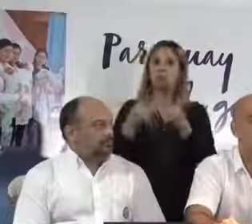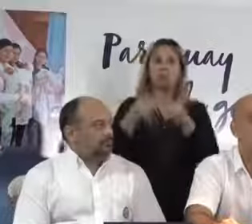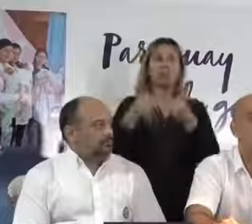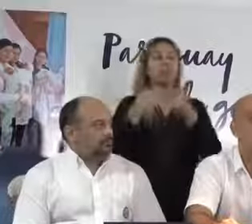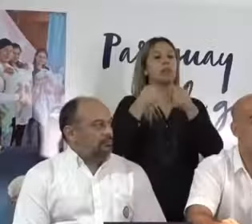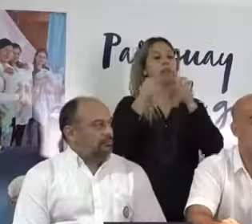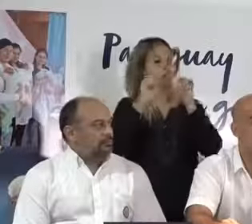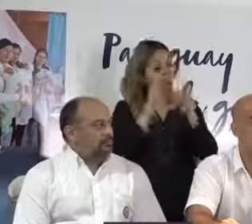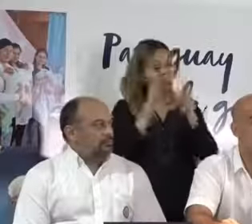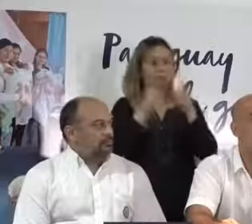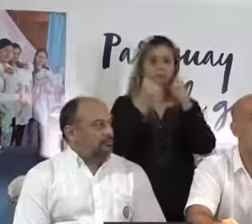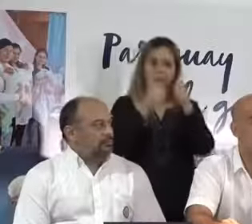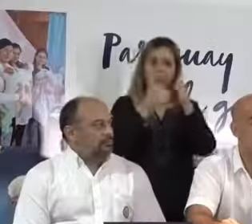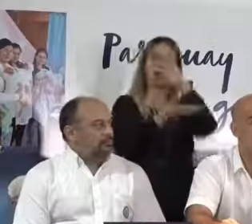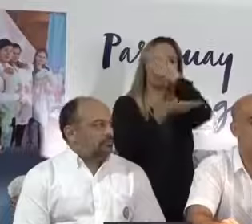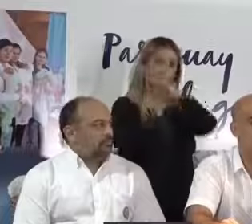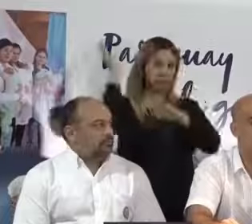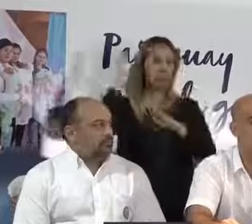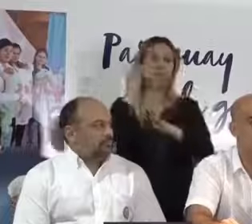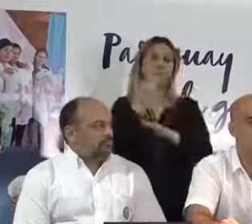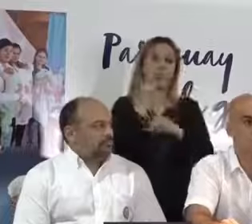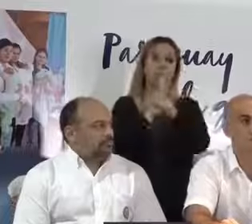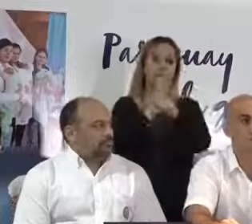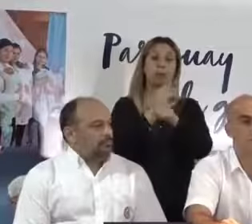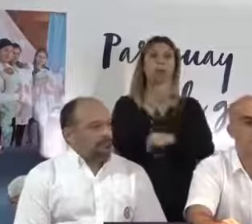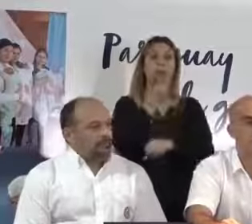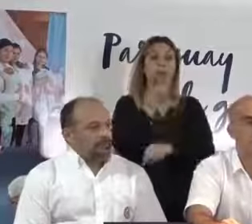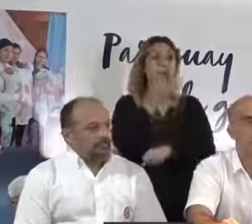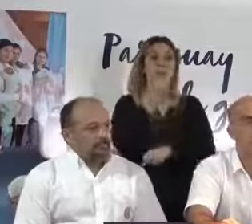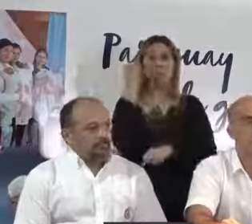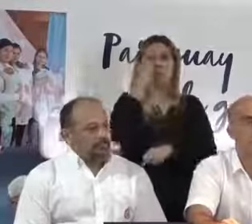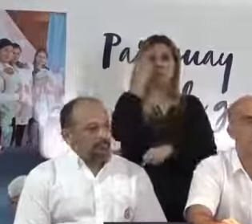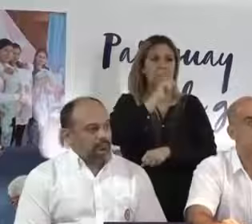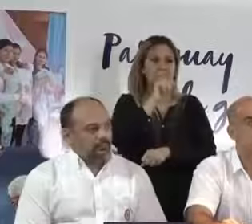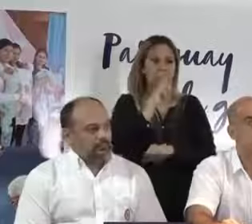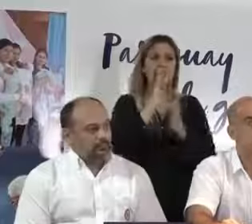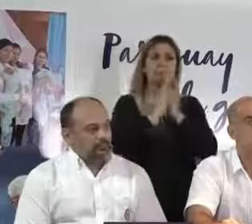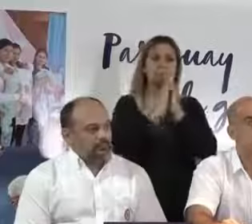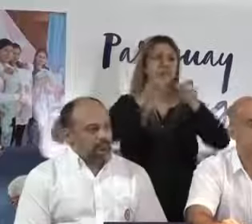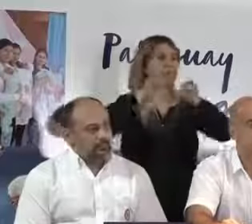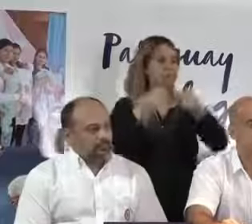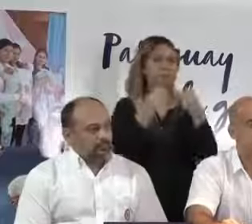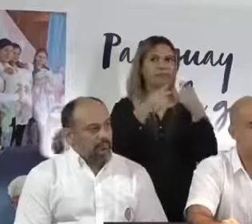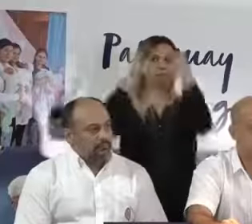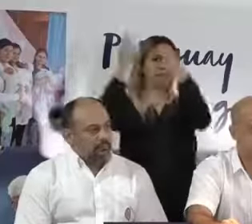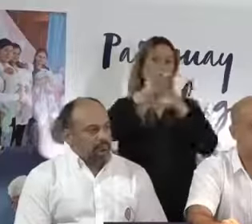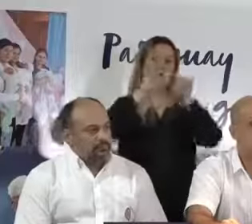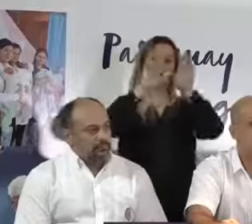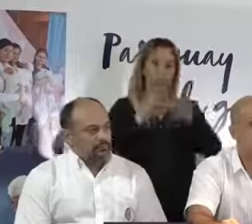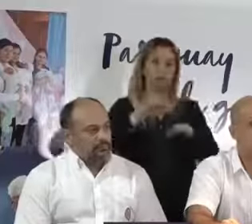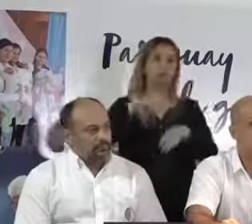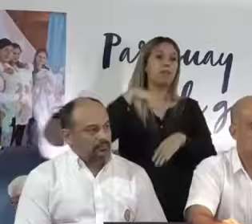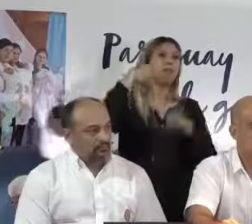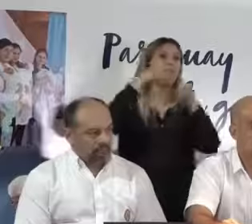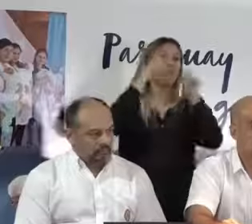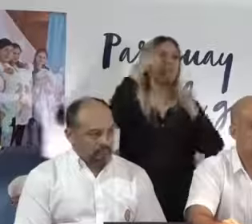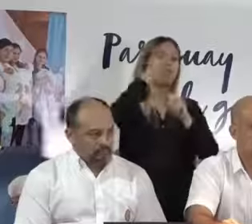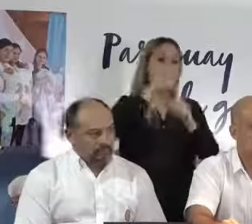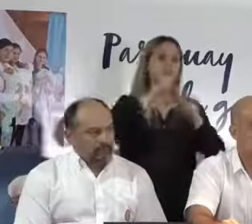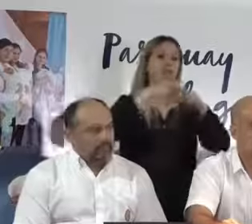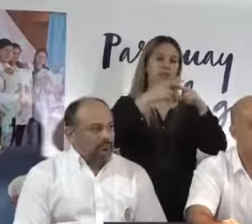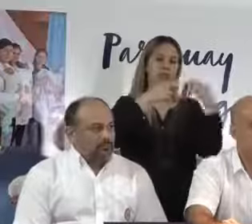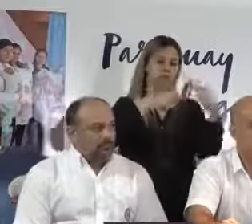poder posponer esos viajes. Ministro, en cuanto a los síntomas, aparte de los conocidos, similares a la gripe,